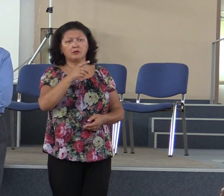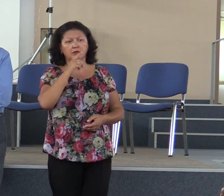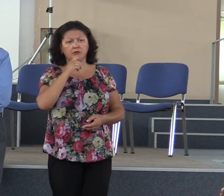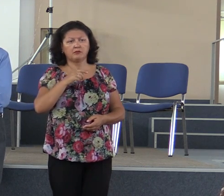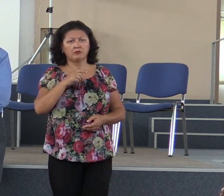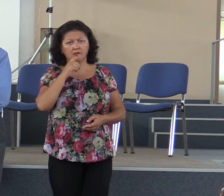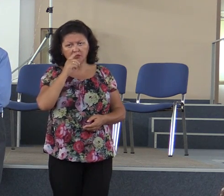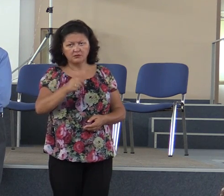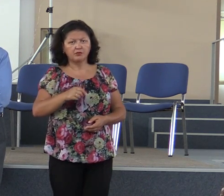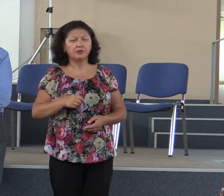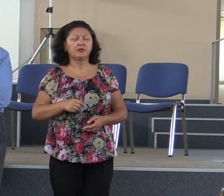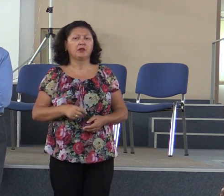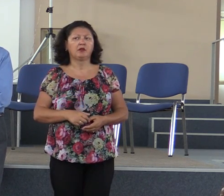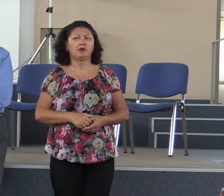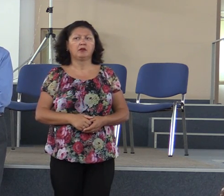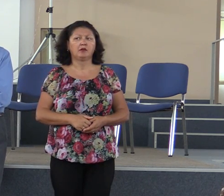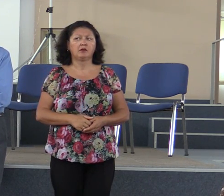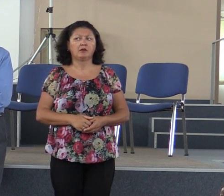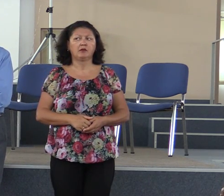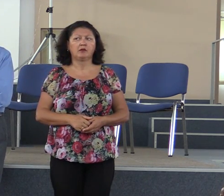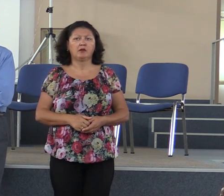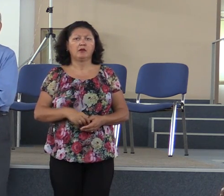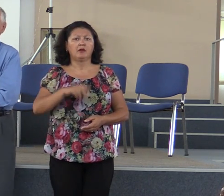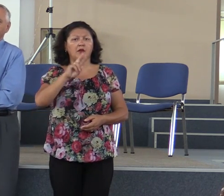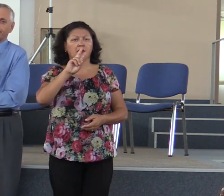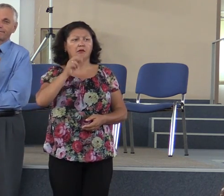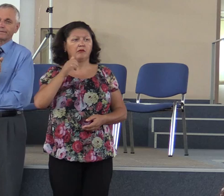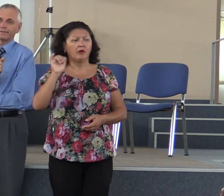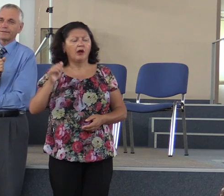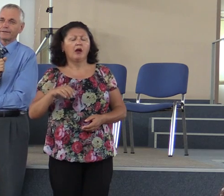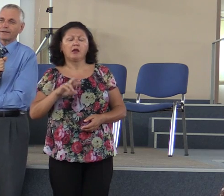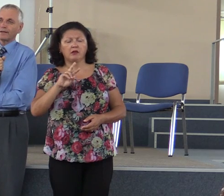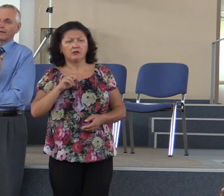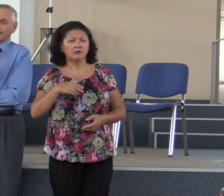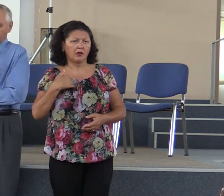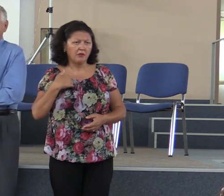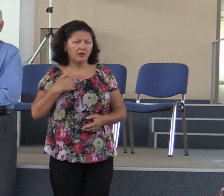ceva. Woe is me! Vai de mine! I am ruined!